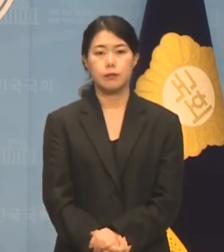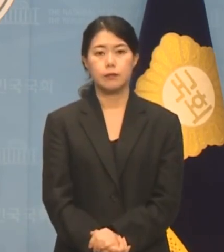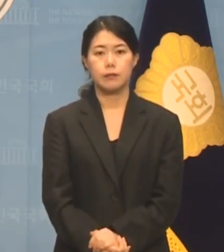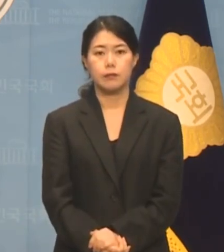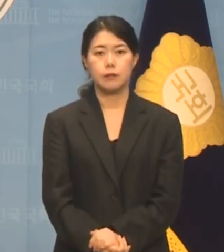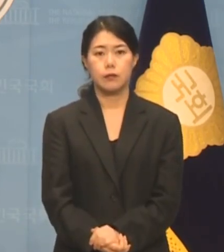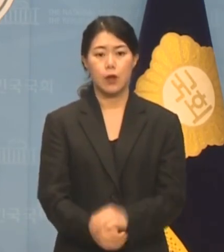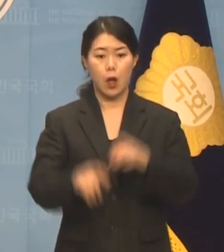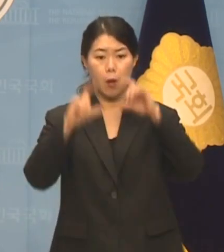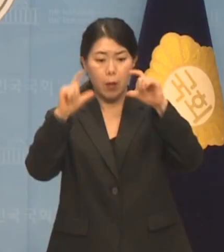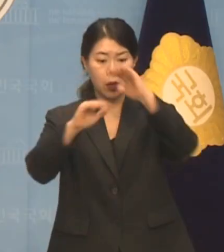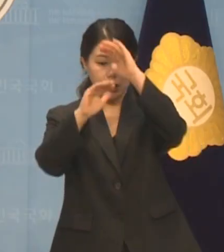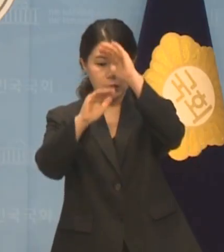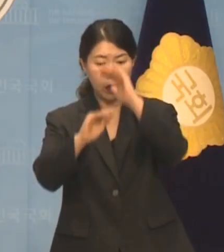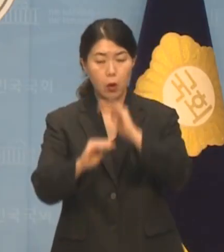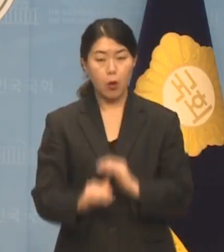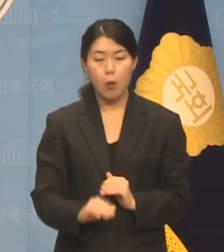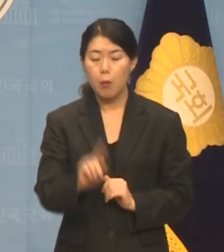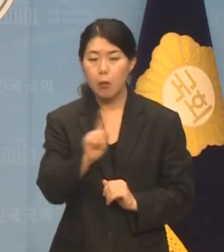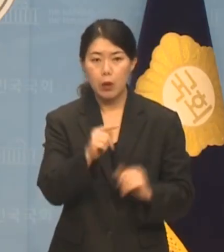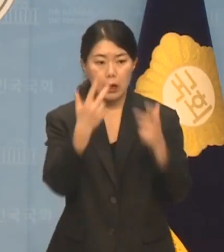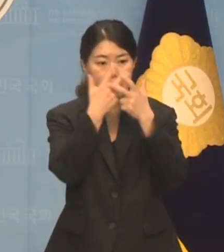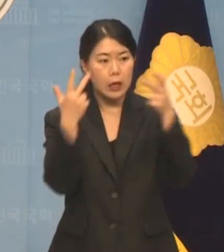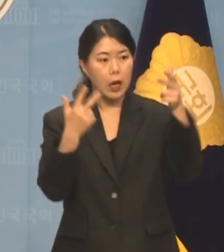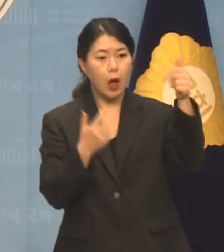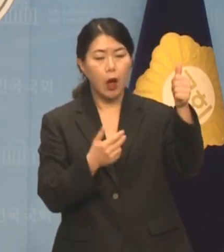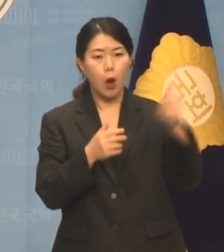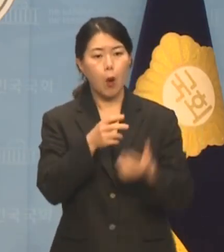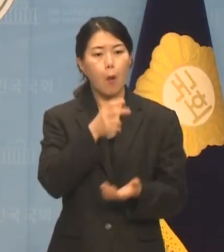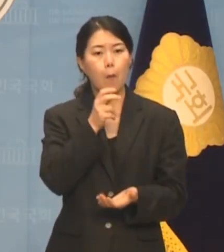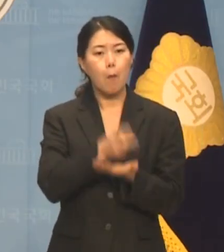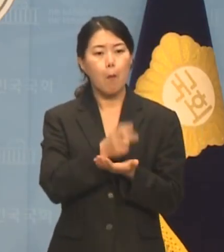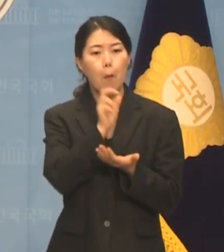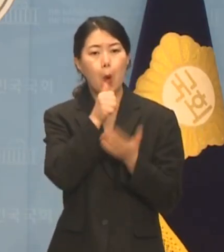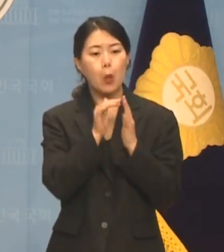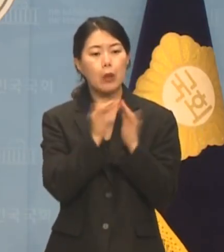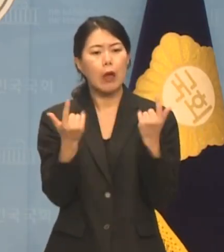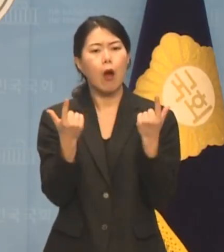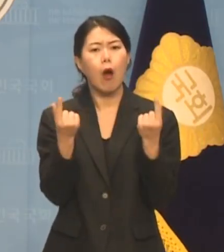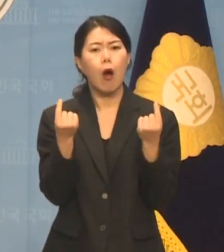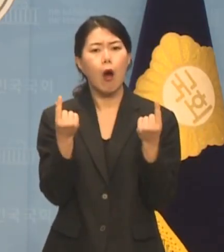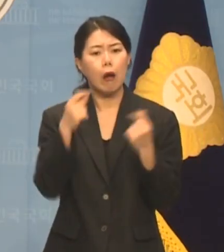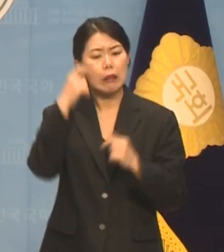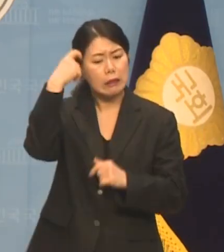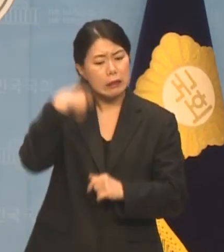판결문이 마치 피고인 이재명 변호인 의견서 같습니다.